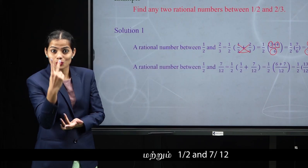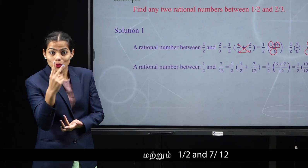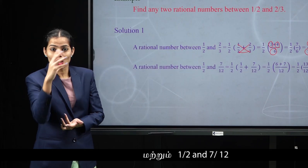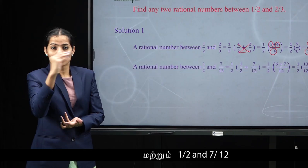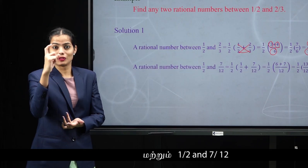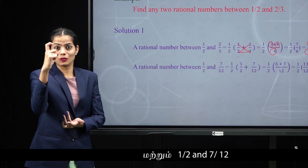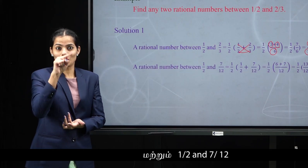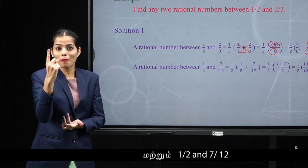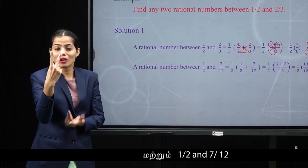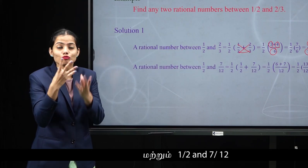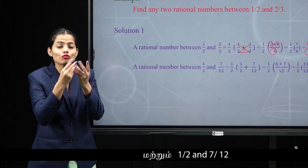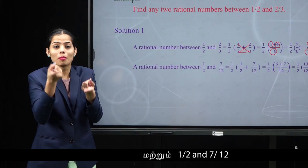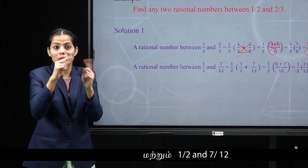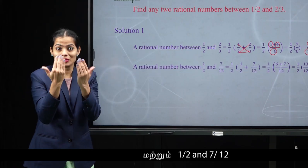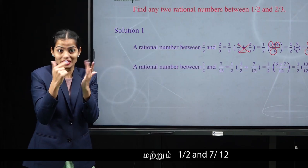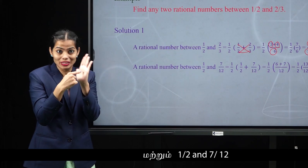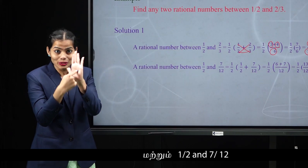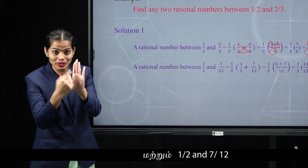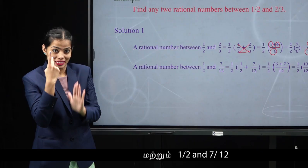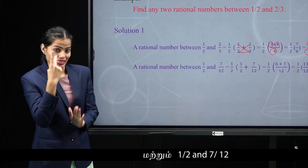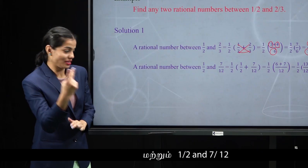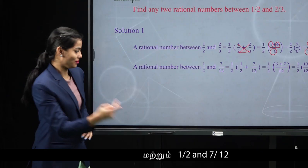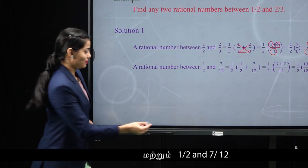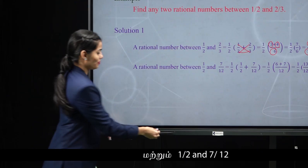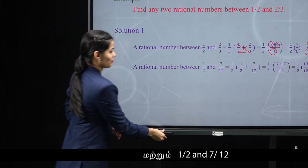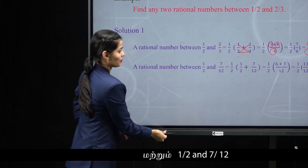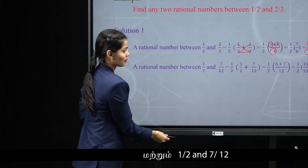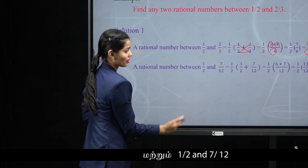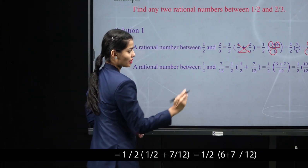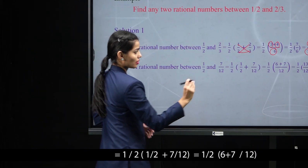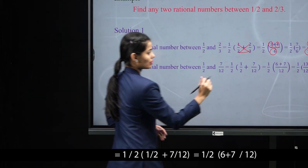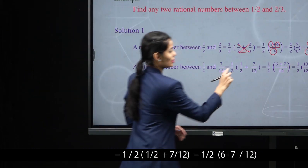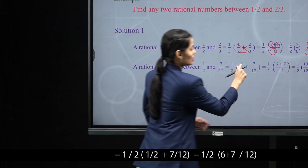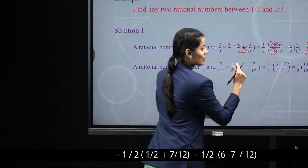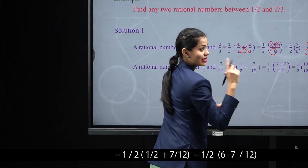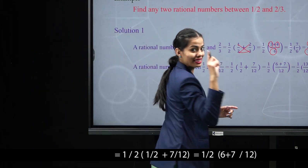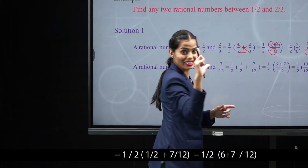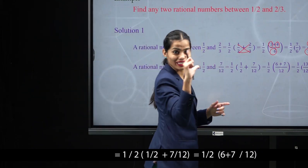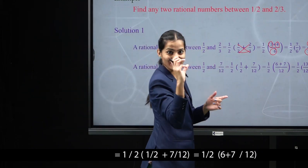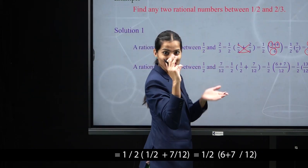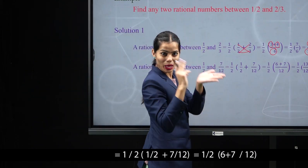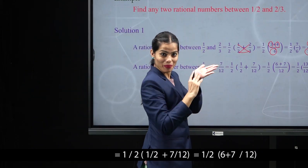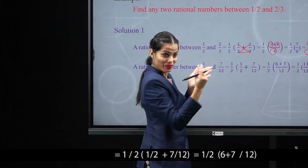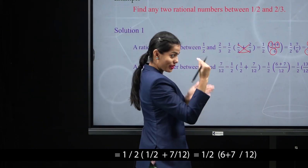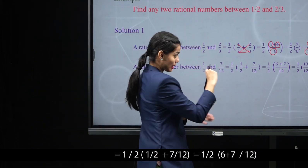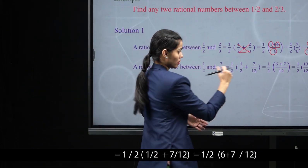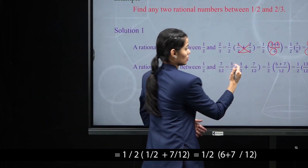மற்றும் 7/12 ஈடு 1/2 1/2 1/2